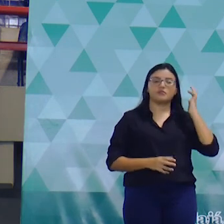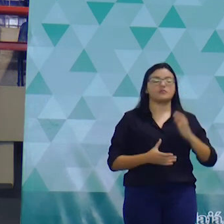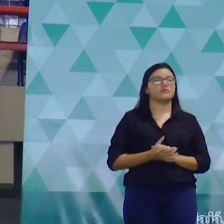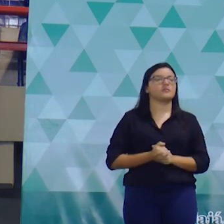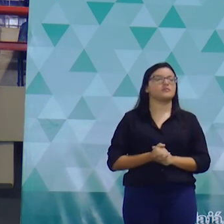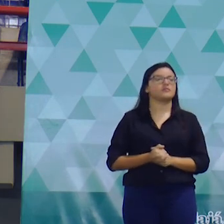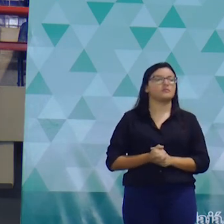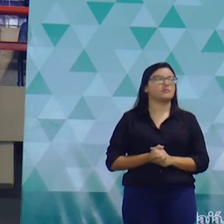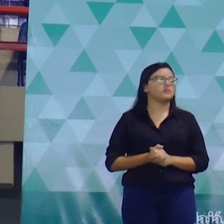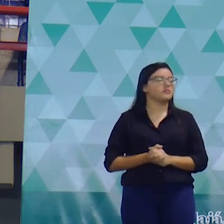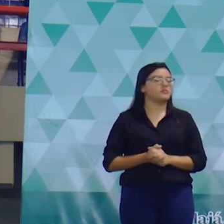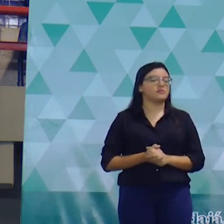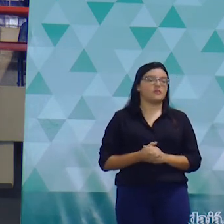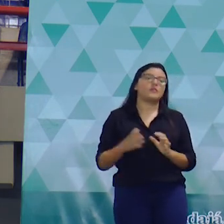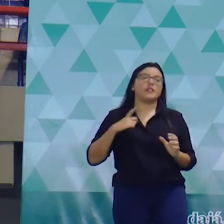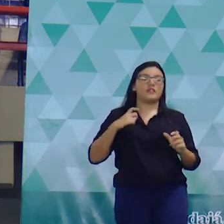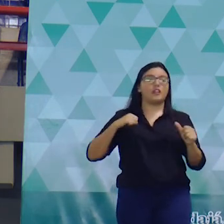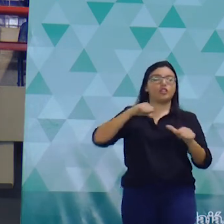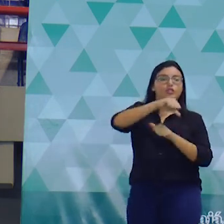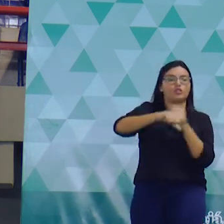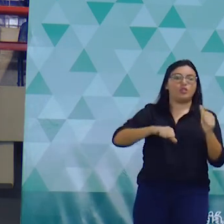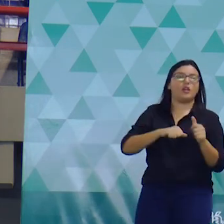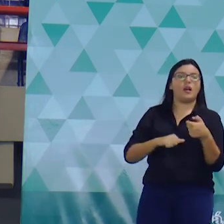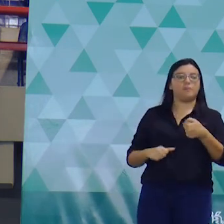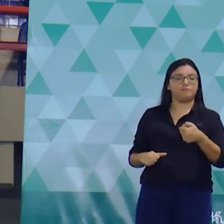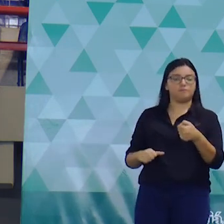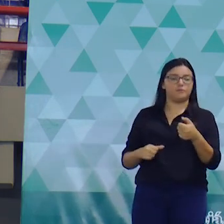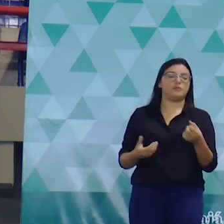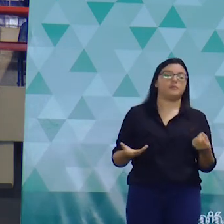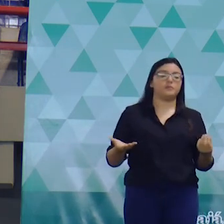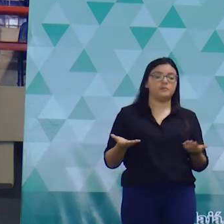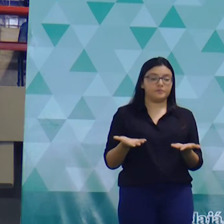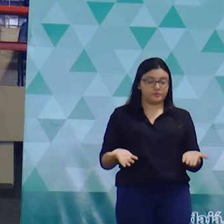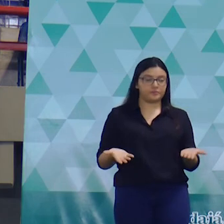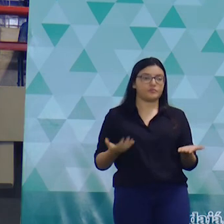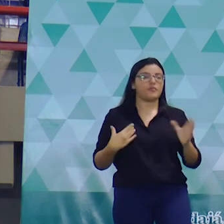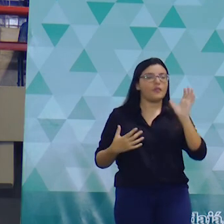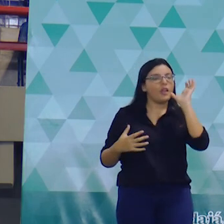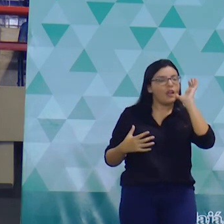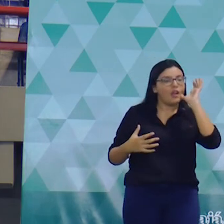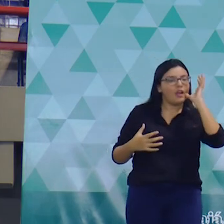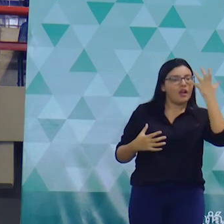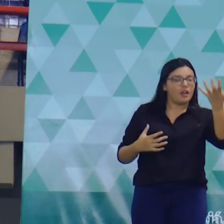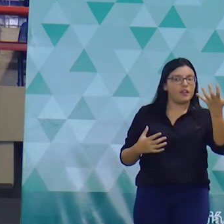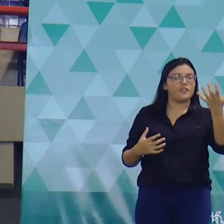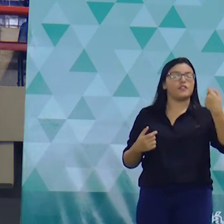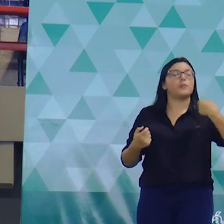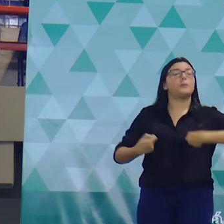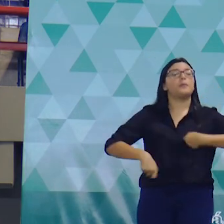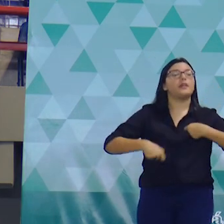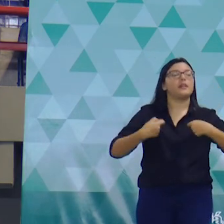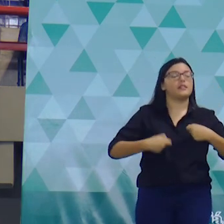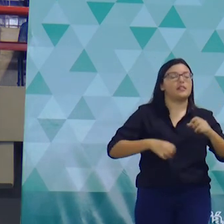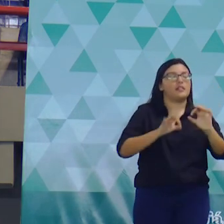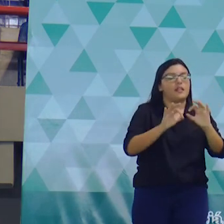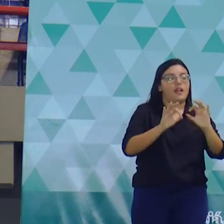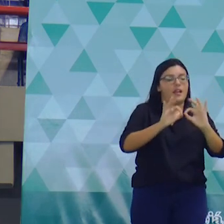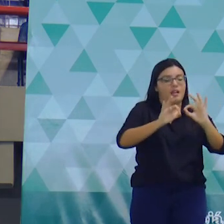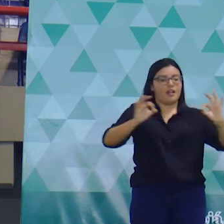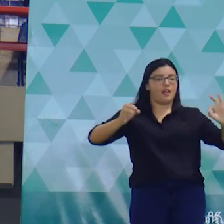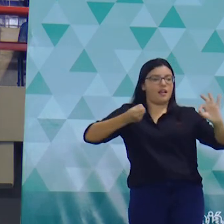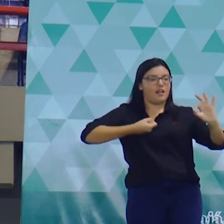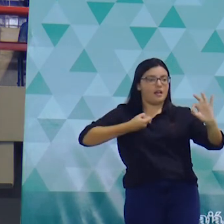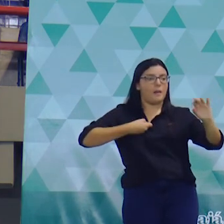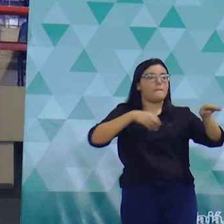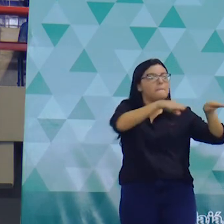Então, enquanto o pessoal aqui troca o controle, pessoal, de novo, para resolver uma questão de estequiometria, eu preciso de uma equação balanceada, já está